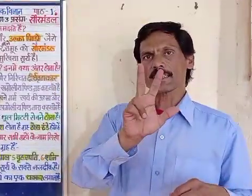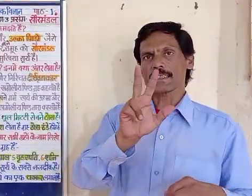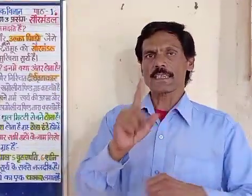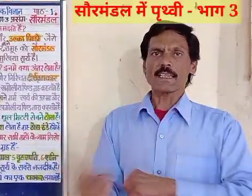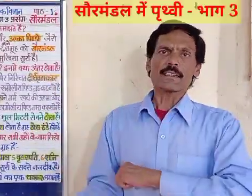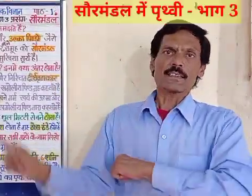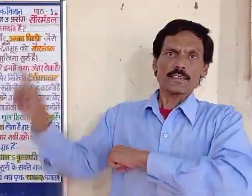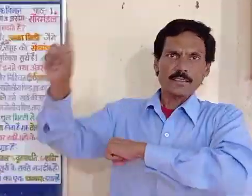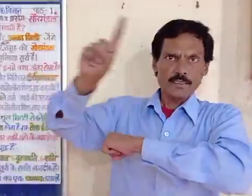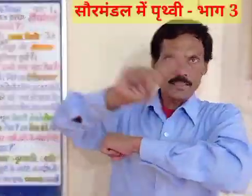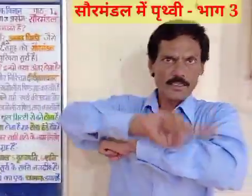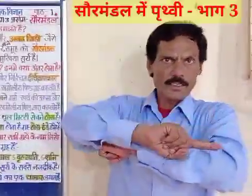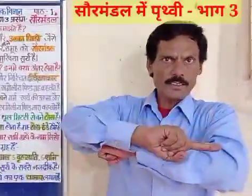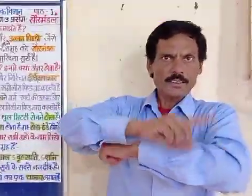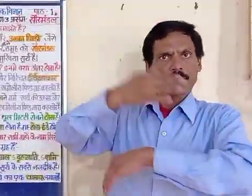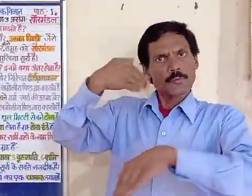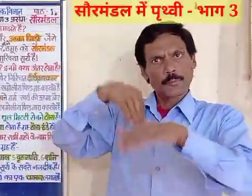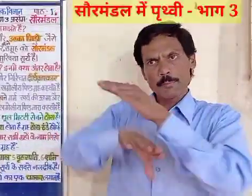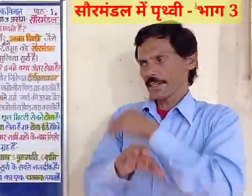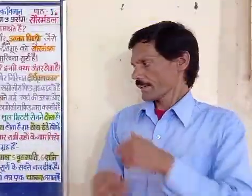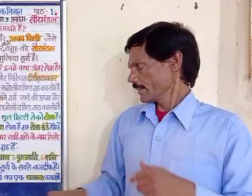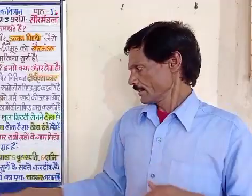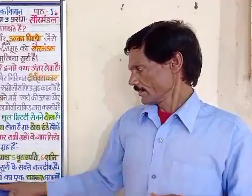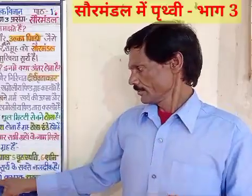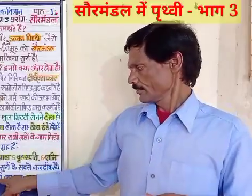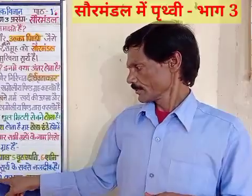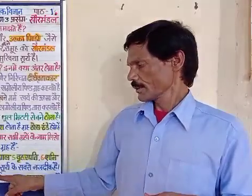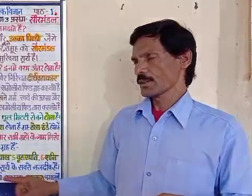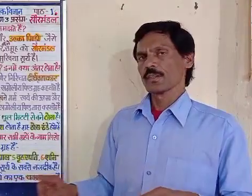88 दिन में